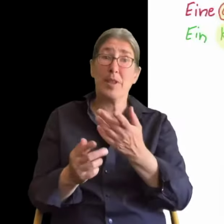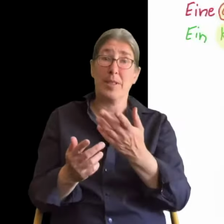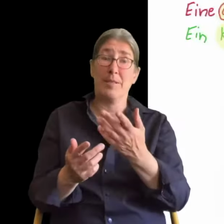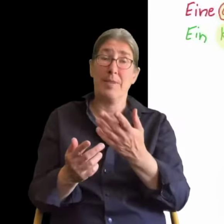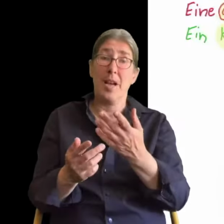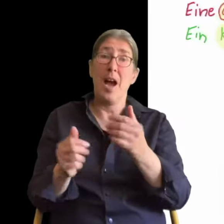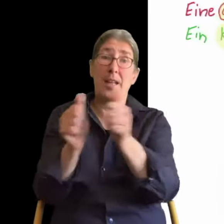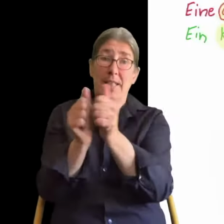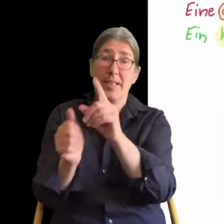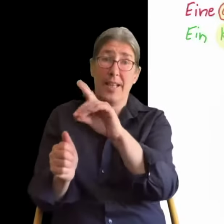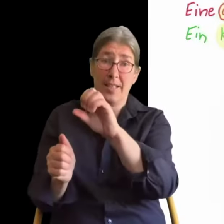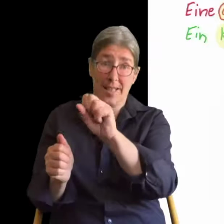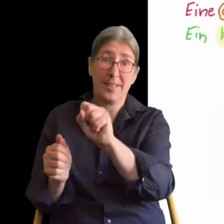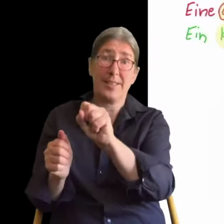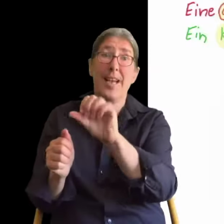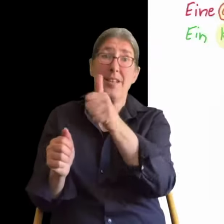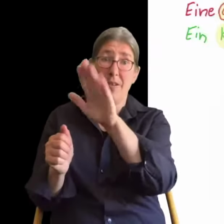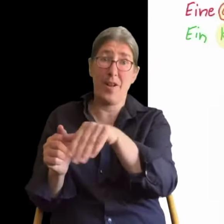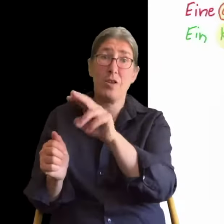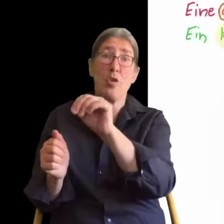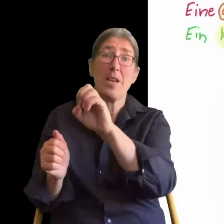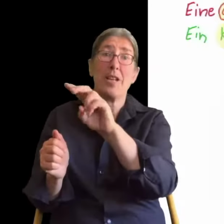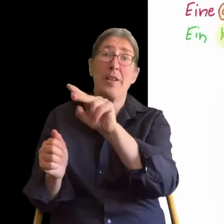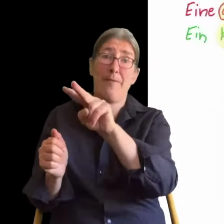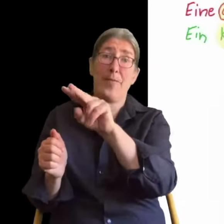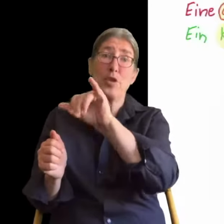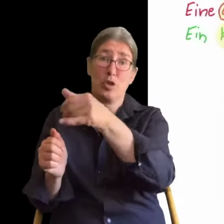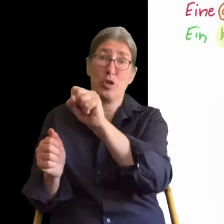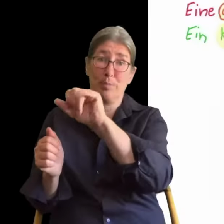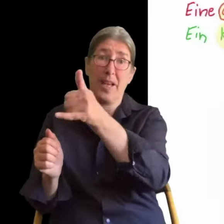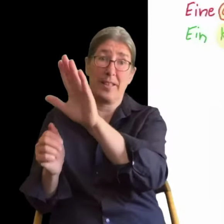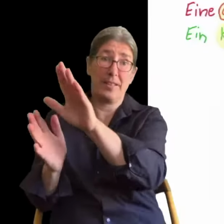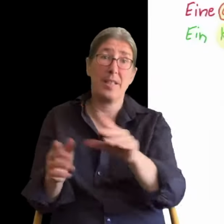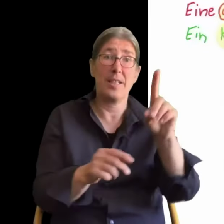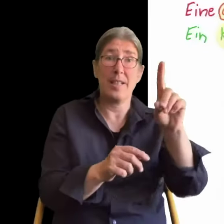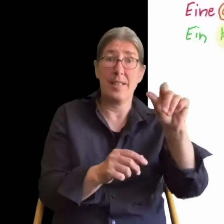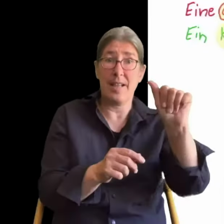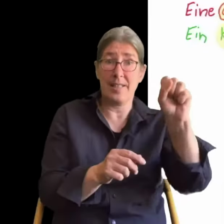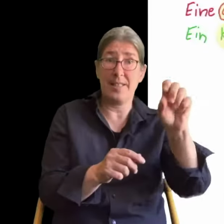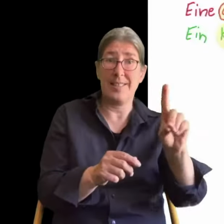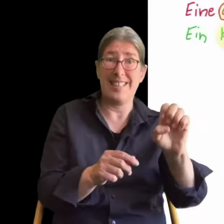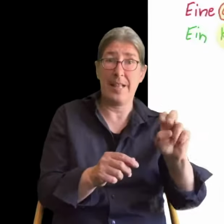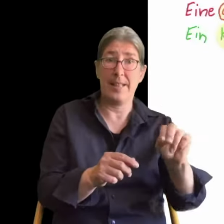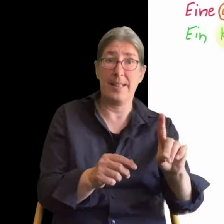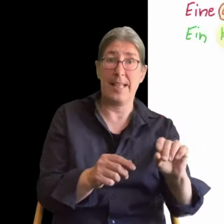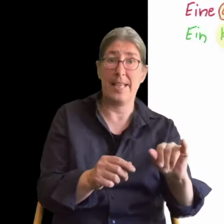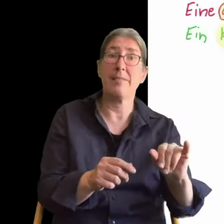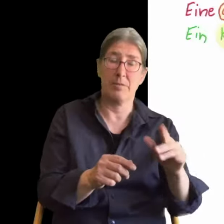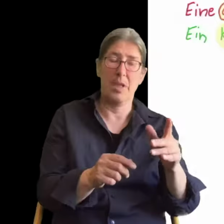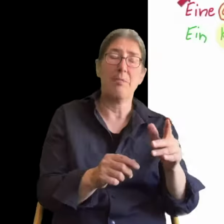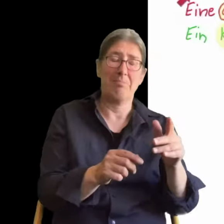das im Nominativ, also im ersten Fall beim Subjekt. Und das, den und die sind die Deklinationen